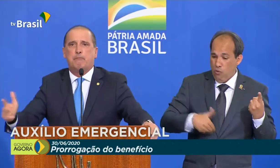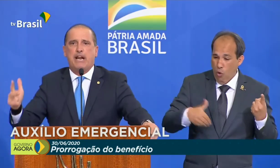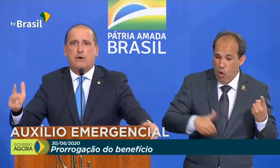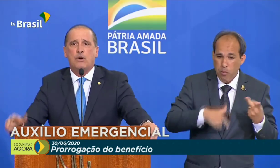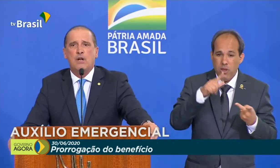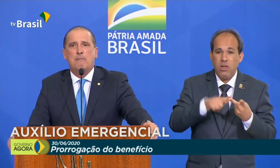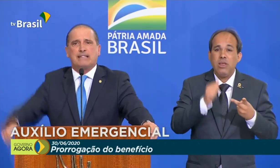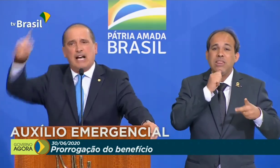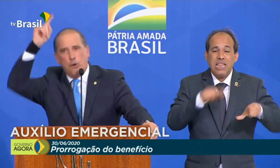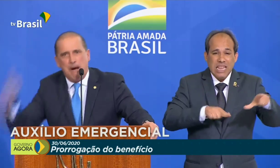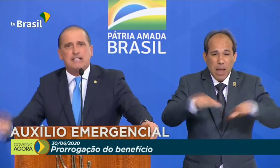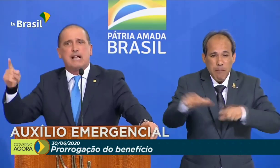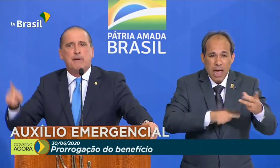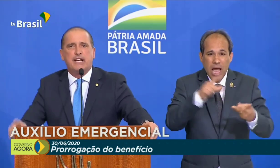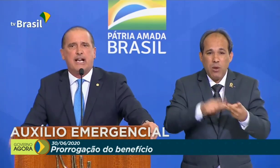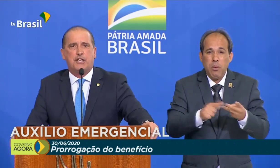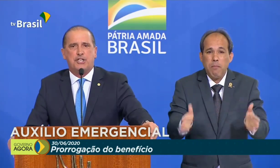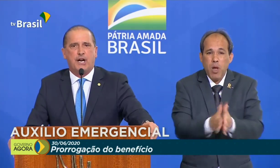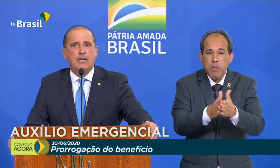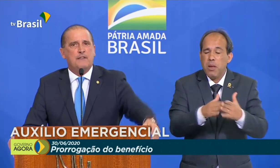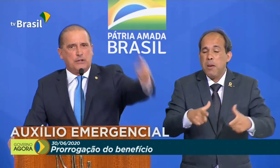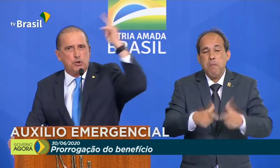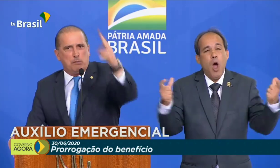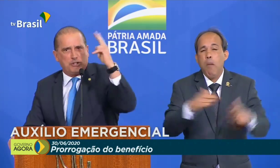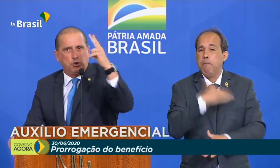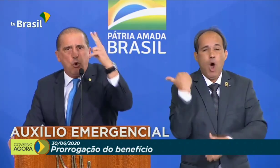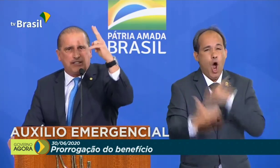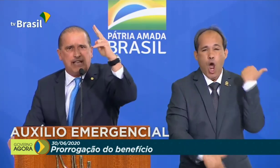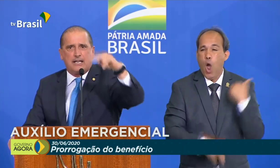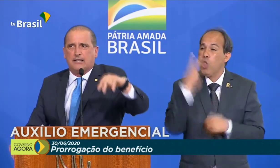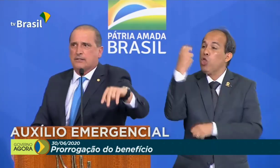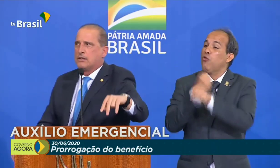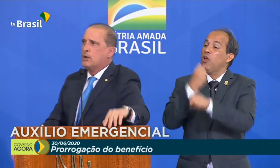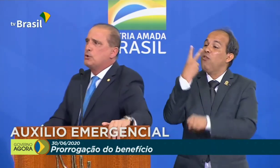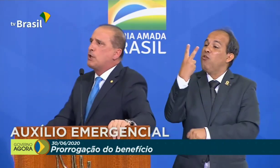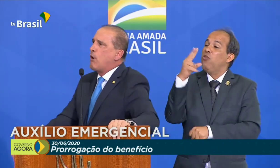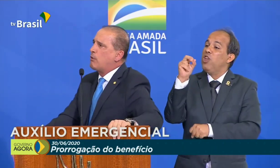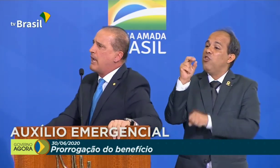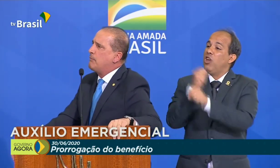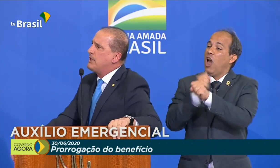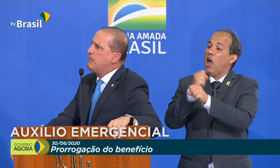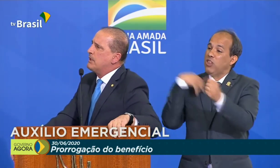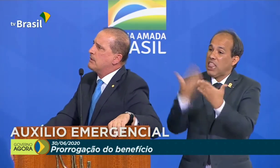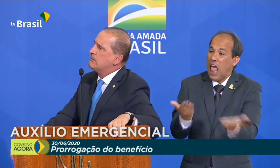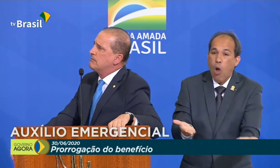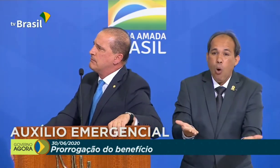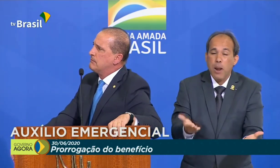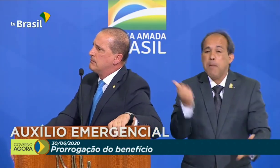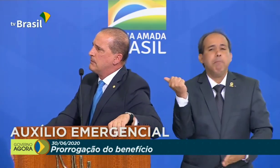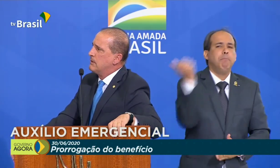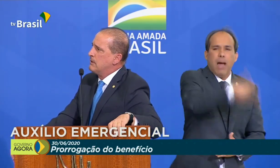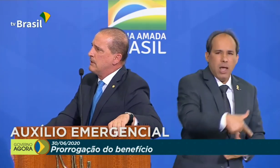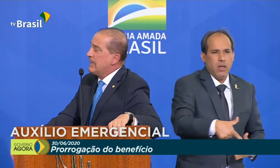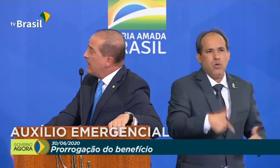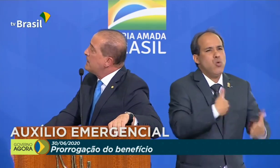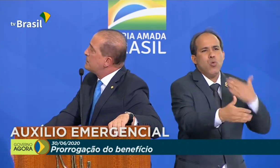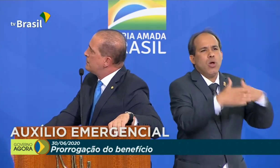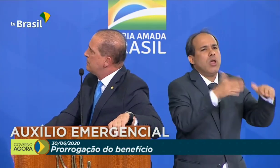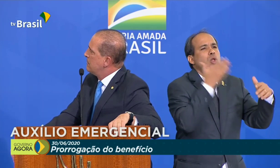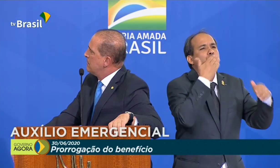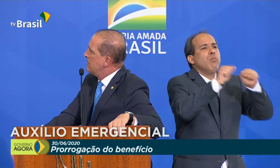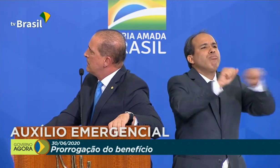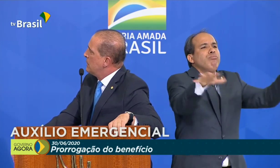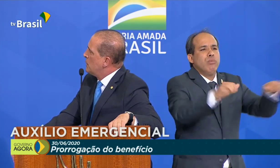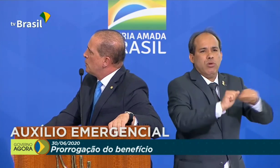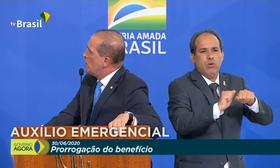miséria e desemprego mataram mais na América Latina nas últimas 2 décadas do que qualquer epidemia. E era